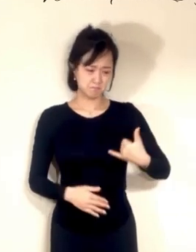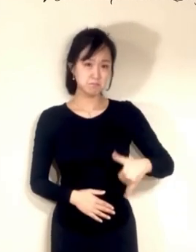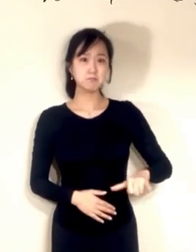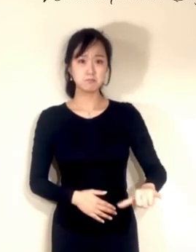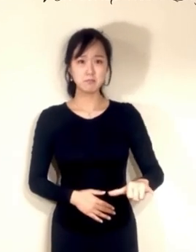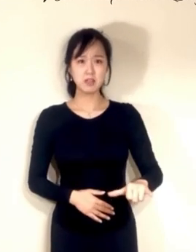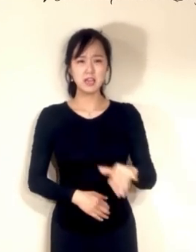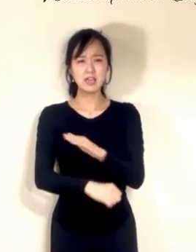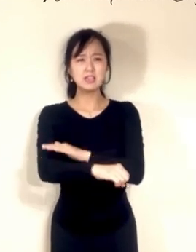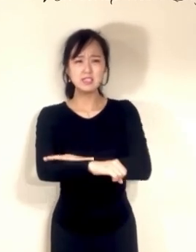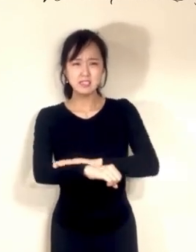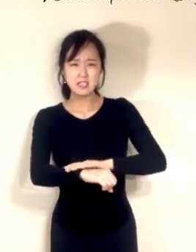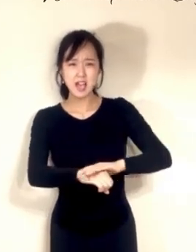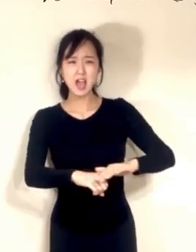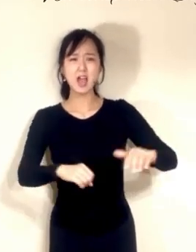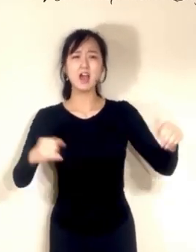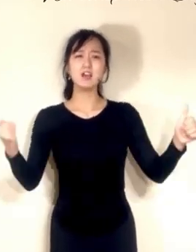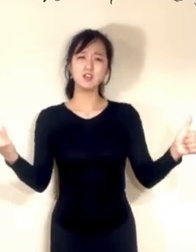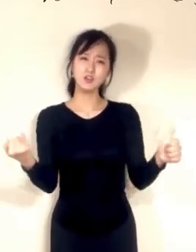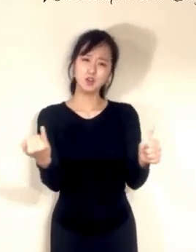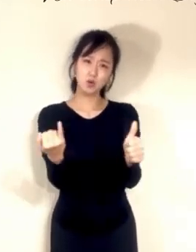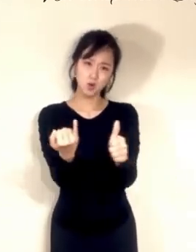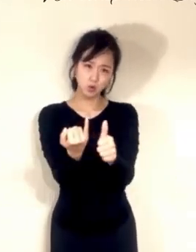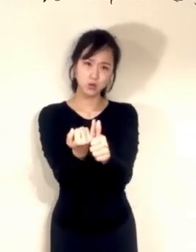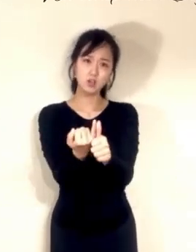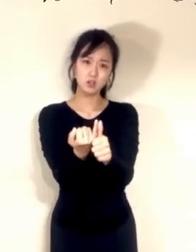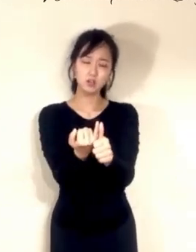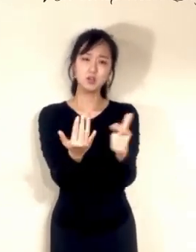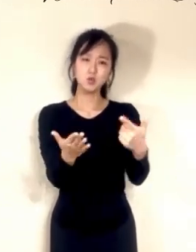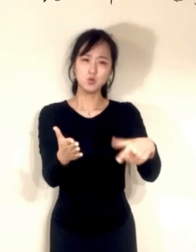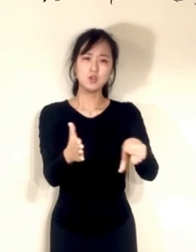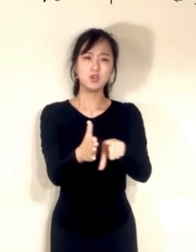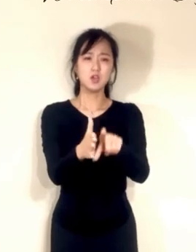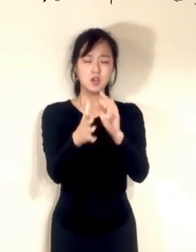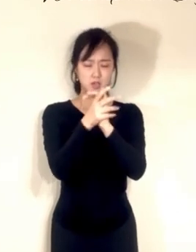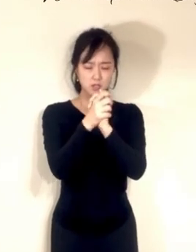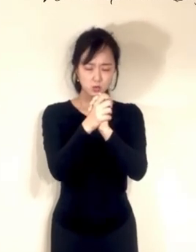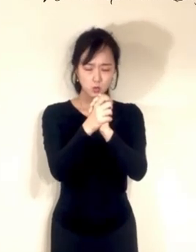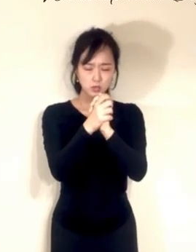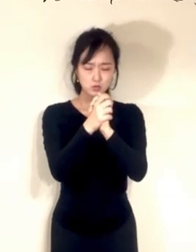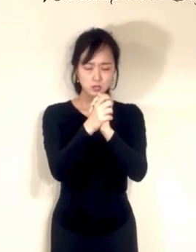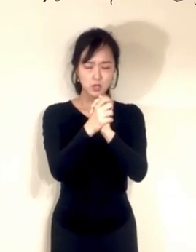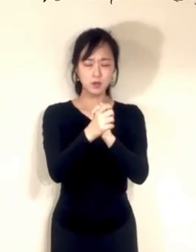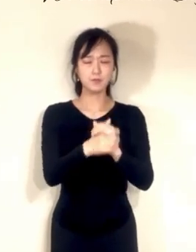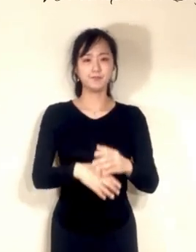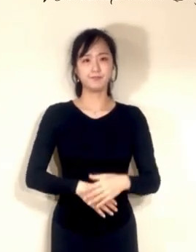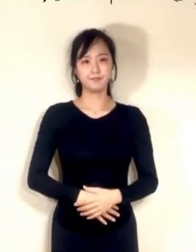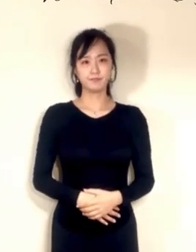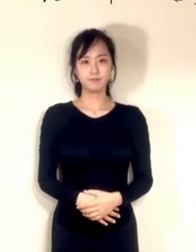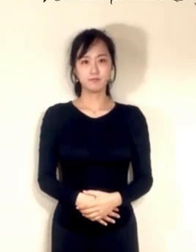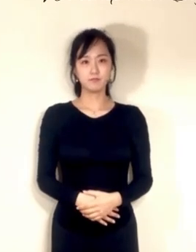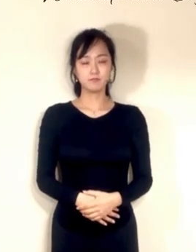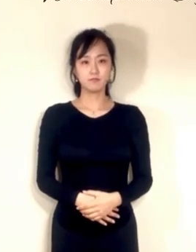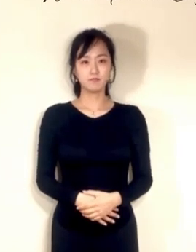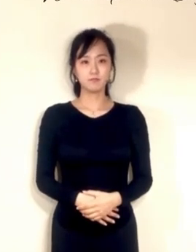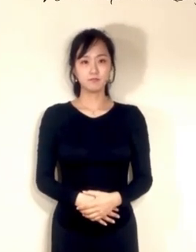못하고 시집을 못 가고 있는데 제발 좋은 배우자를 만나서 결혼할 수 있게